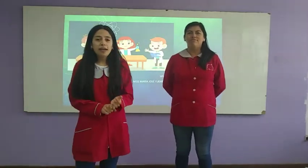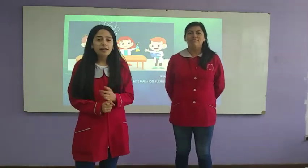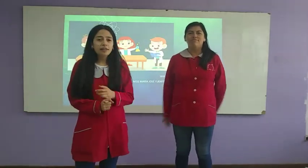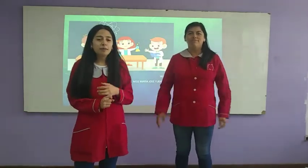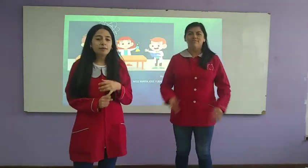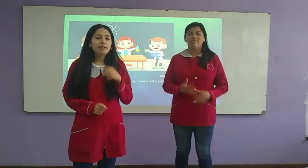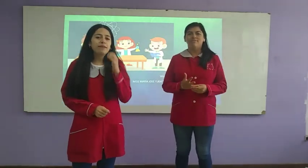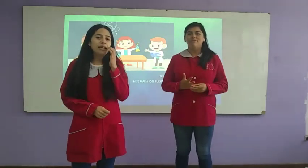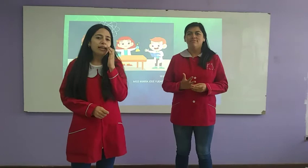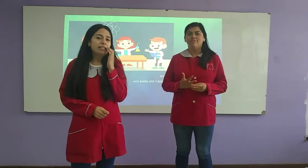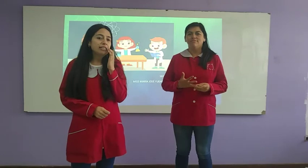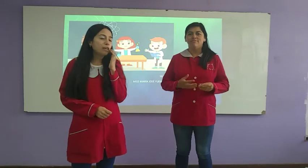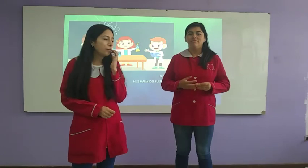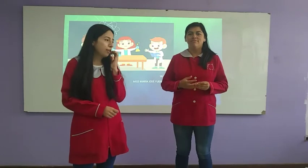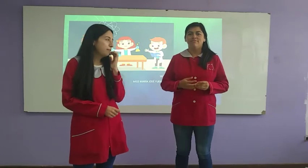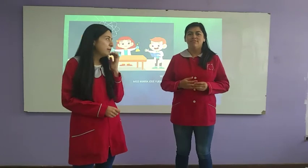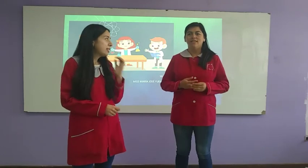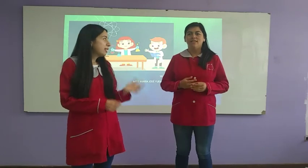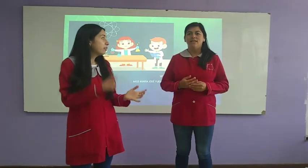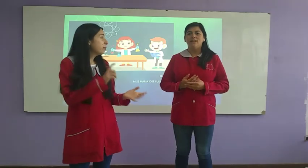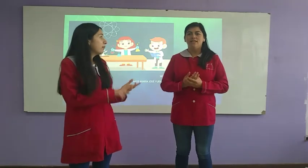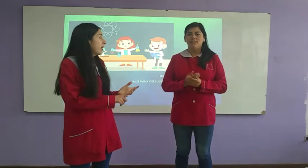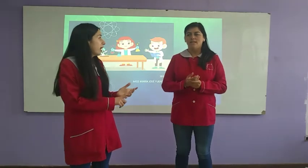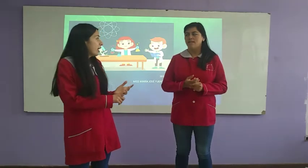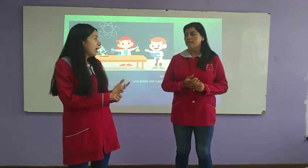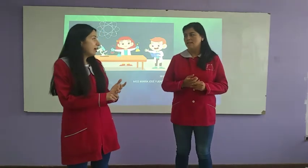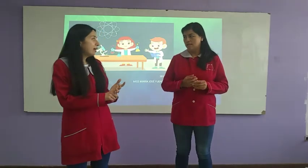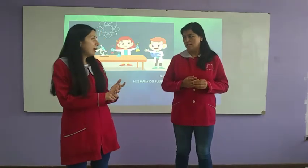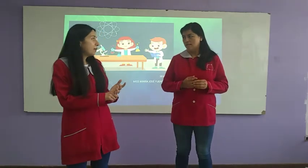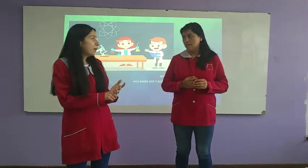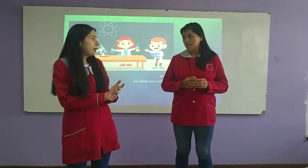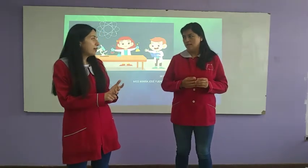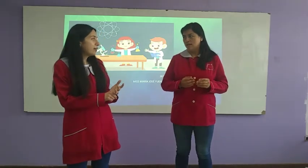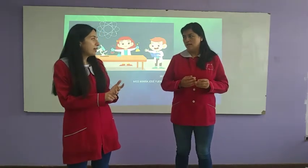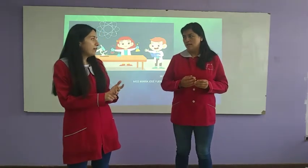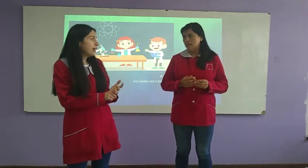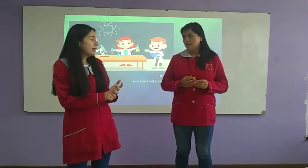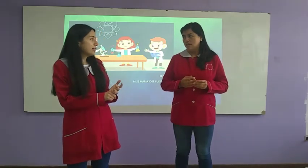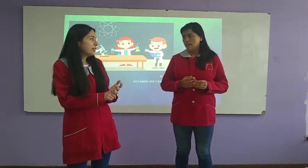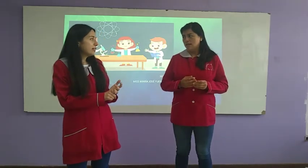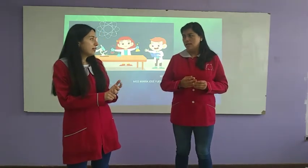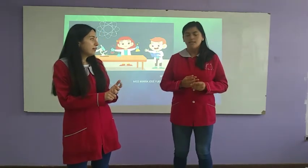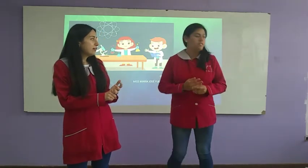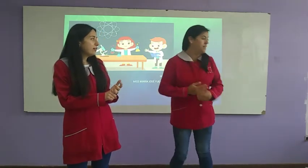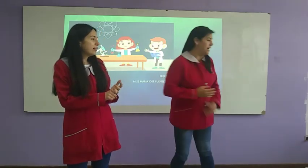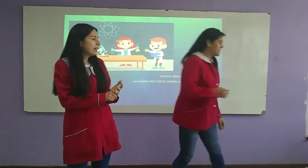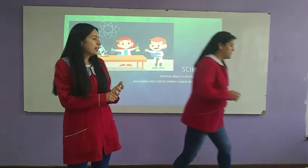dentro de lo posible y sin ruido. ¿Cierto? ¿Vamos a trabajar en el cuaderno de actividades? Yes.